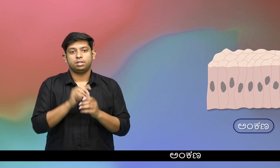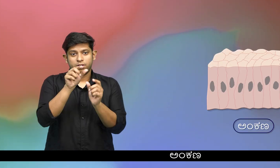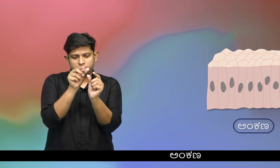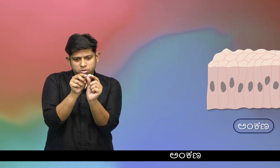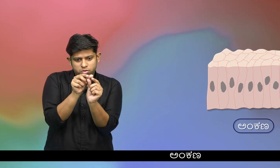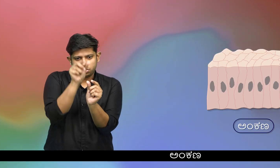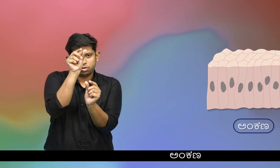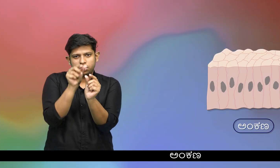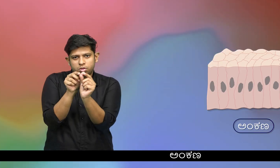ಅಂಕಣ.